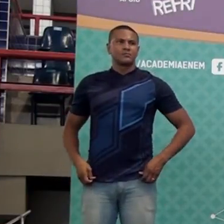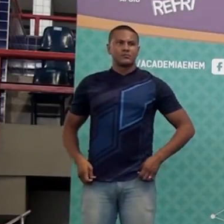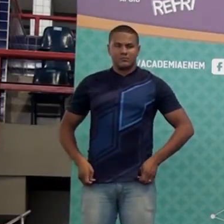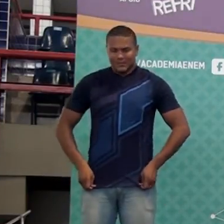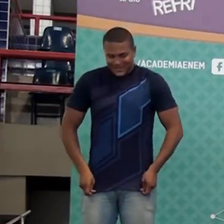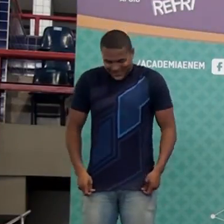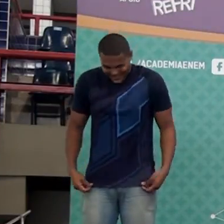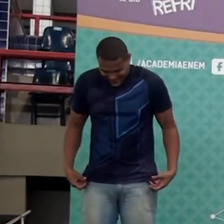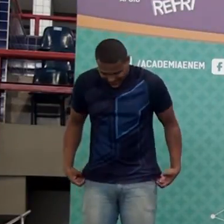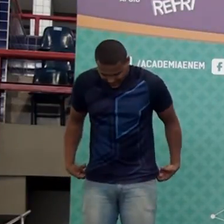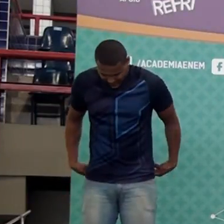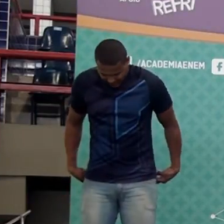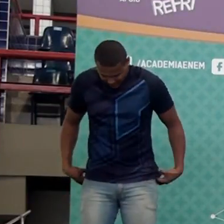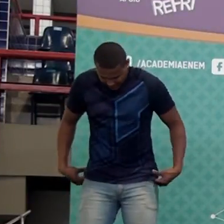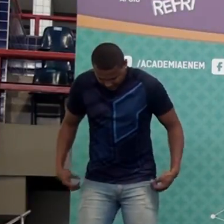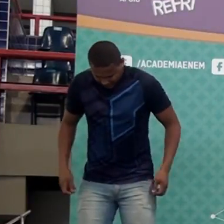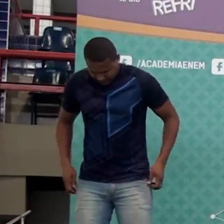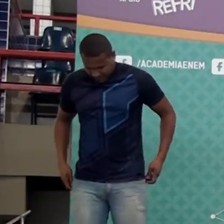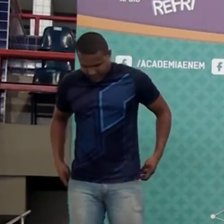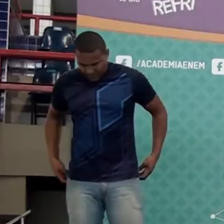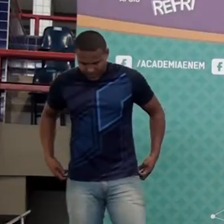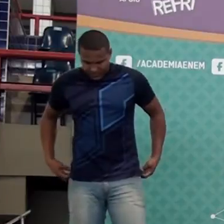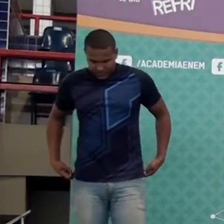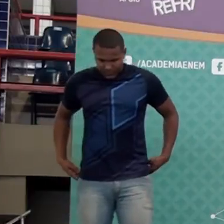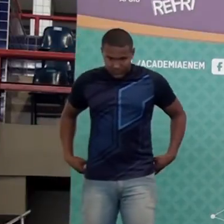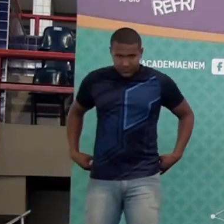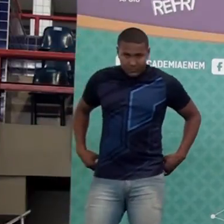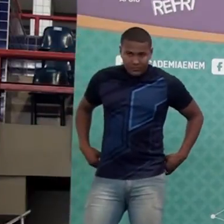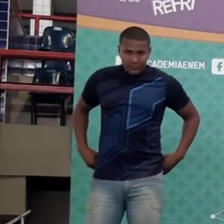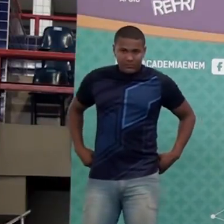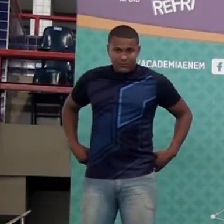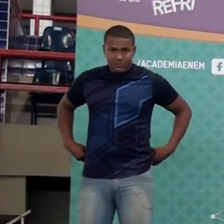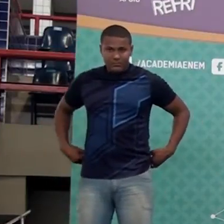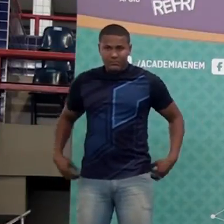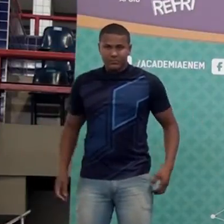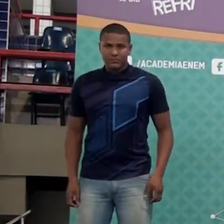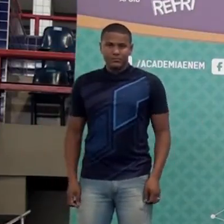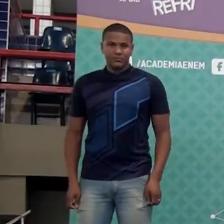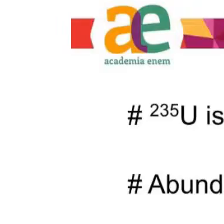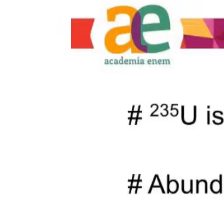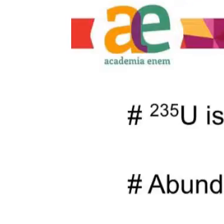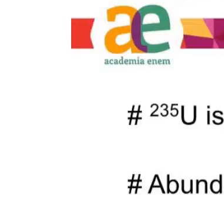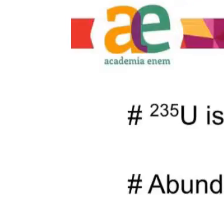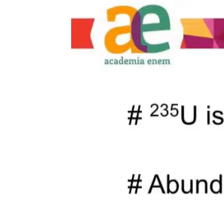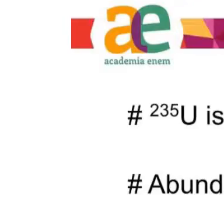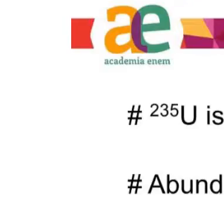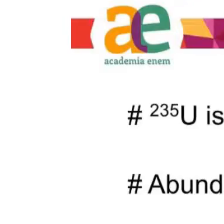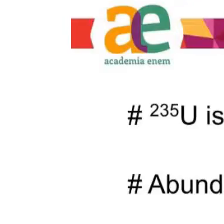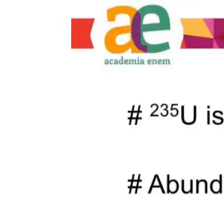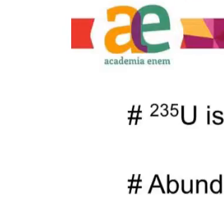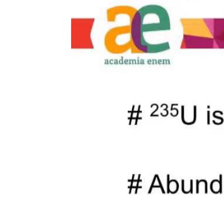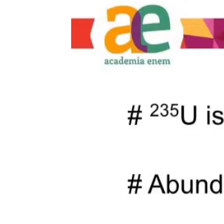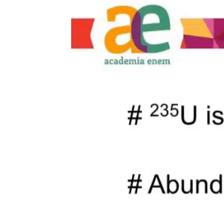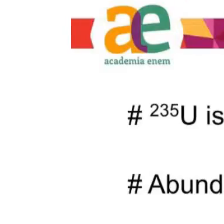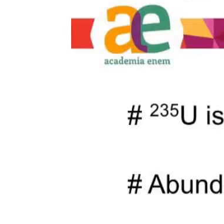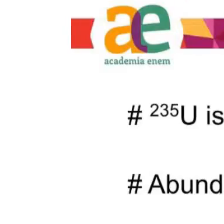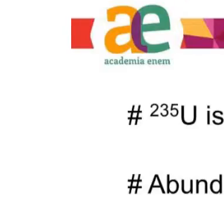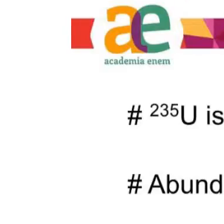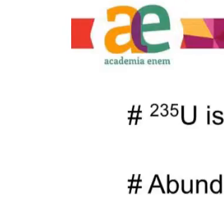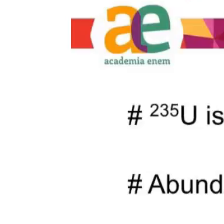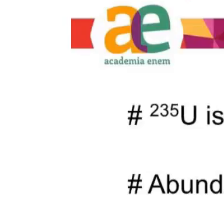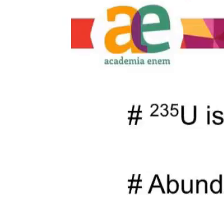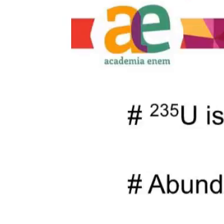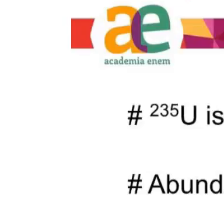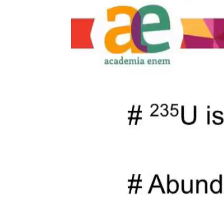Bom, vamos continuar discutindo sobre energia nuclear. Primeira informação que a gente já viu aí. O isótopo